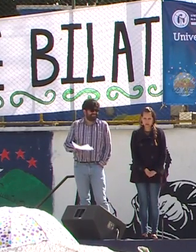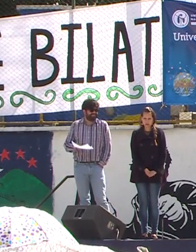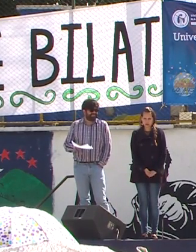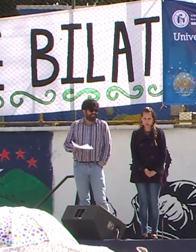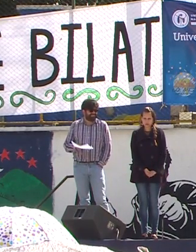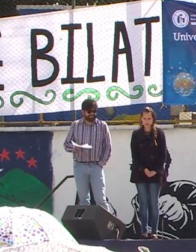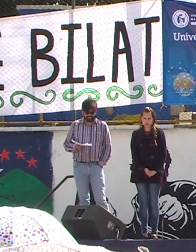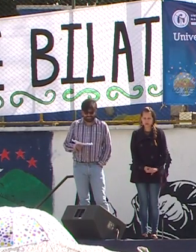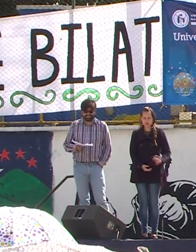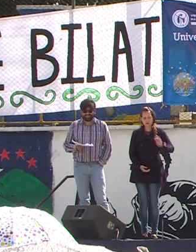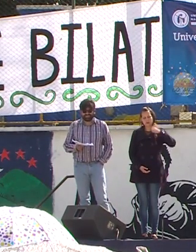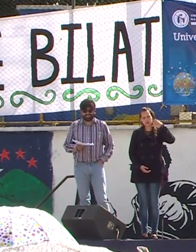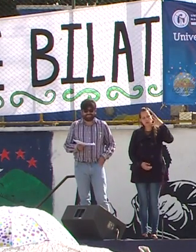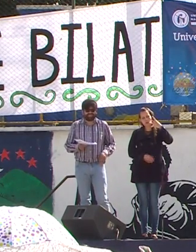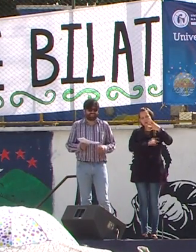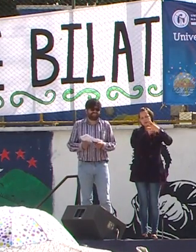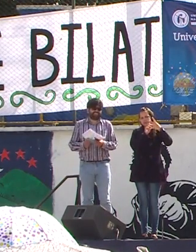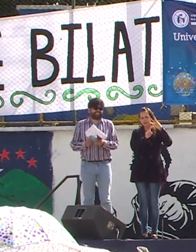Cuarto,